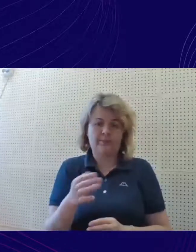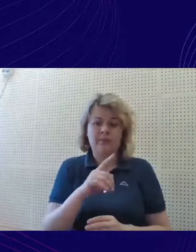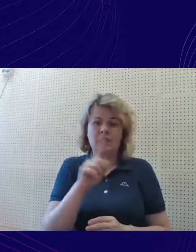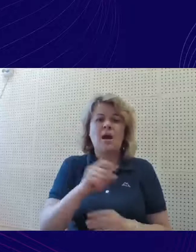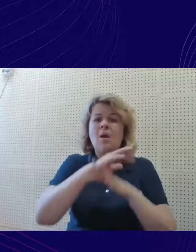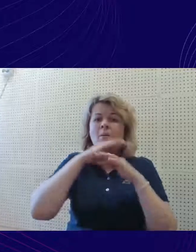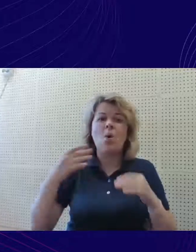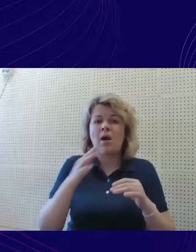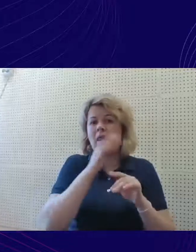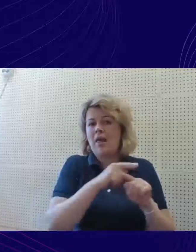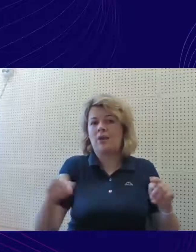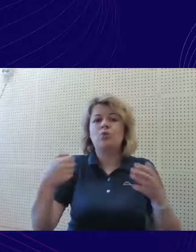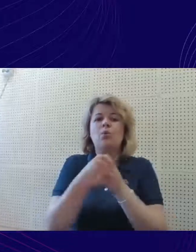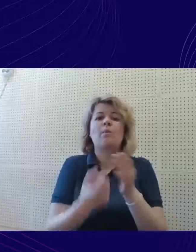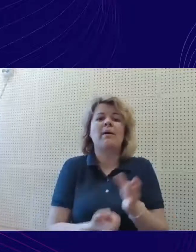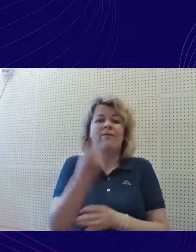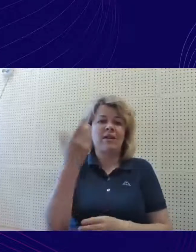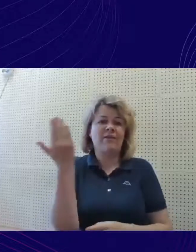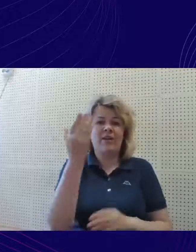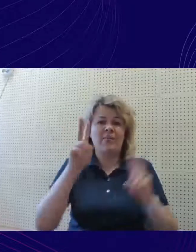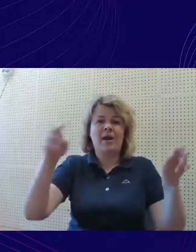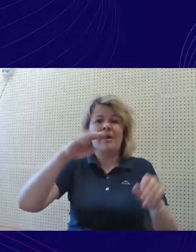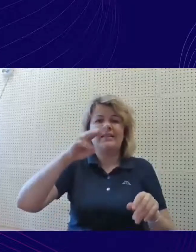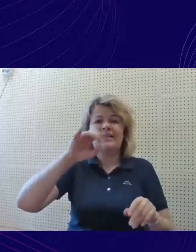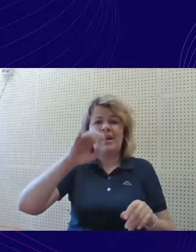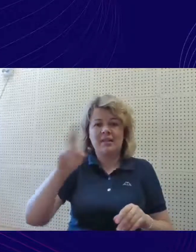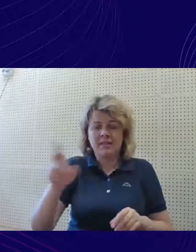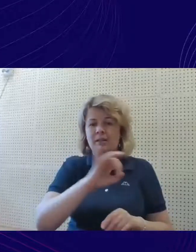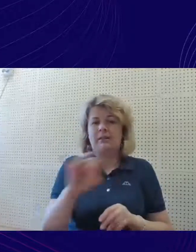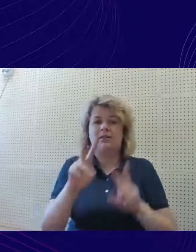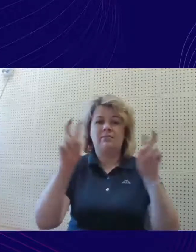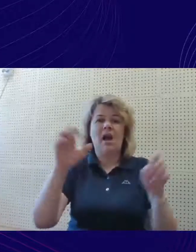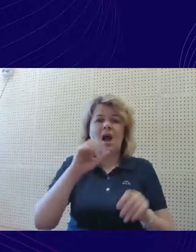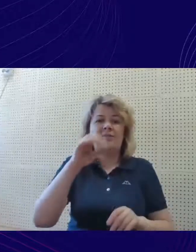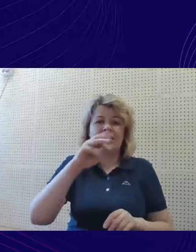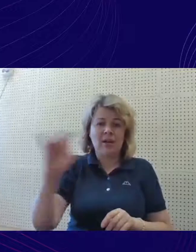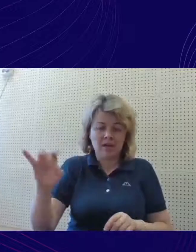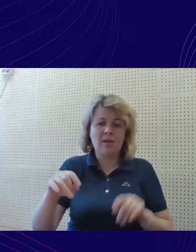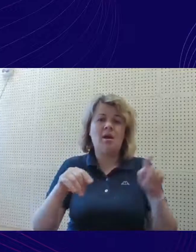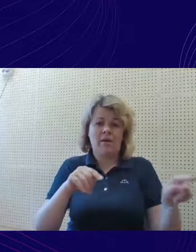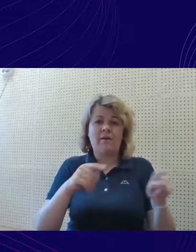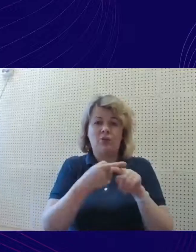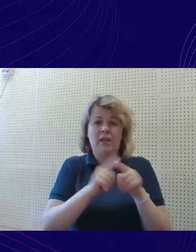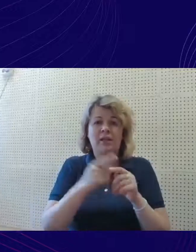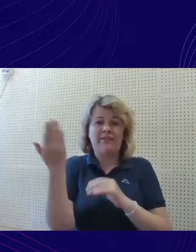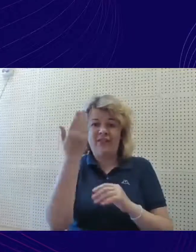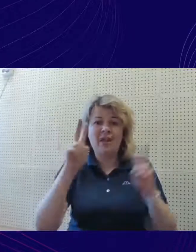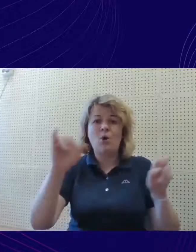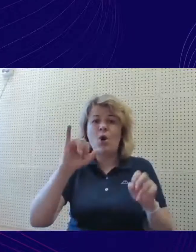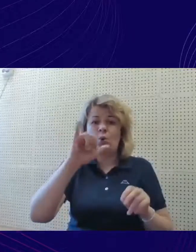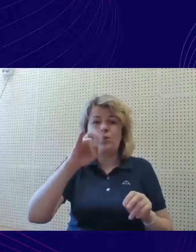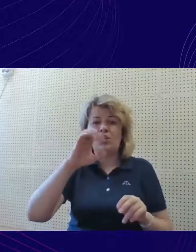фильмов «Титаник» и «Аватар» вообще был самым прибыльным проектом в истории. И